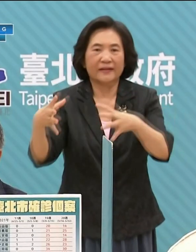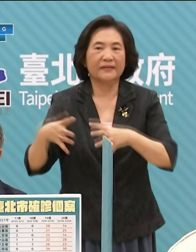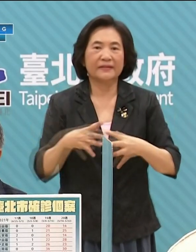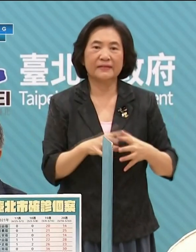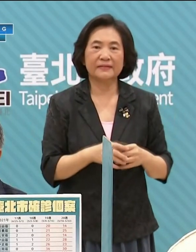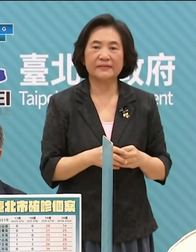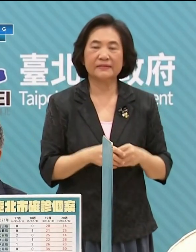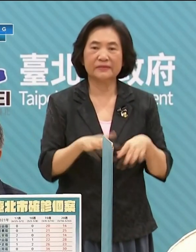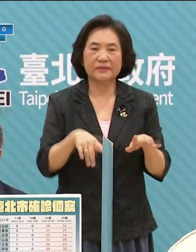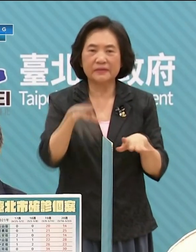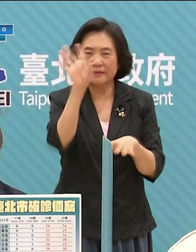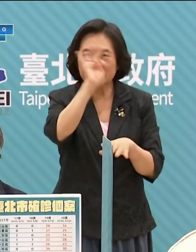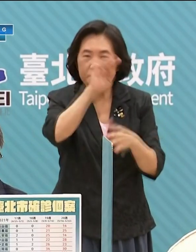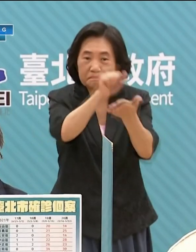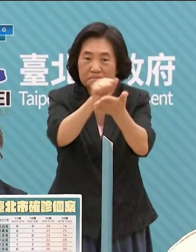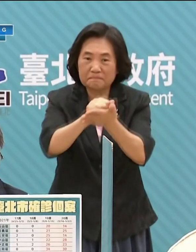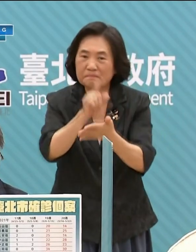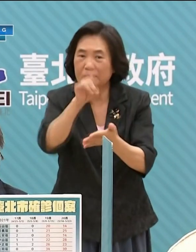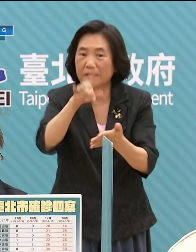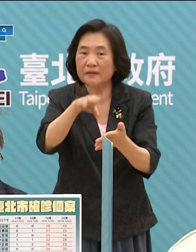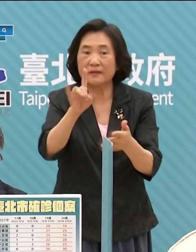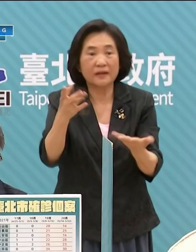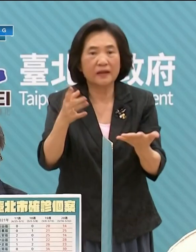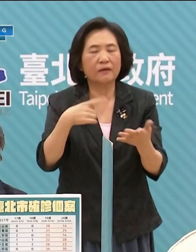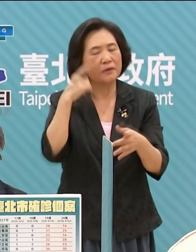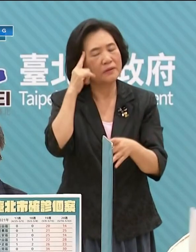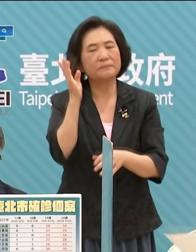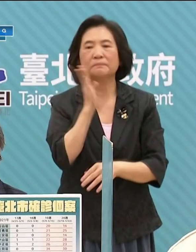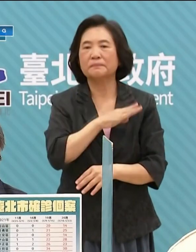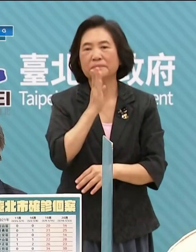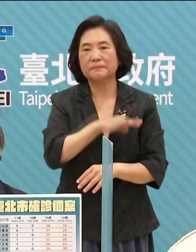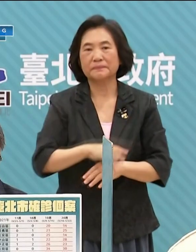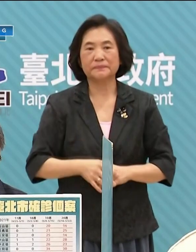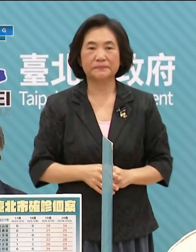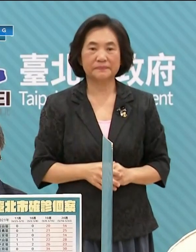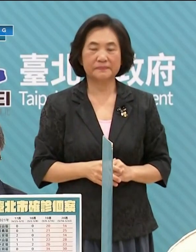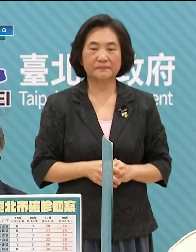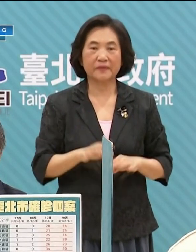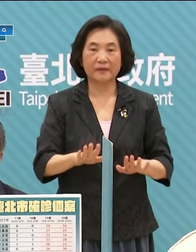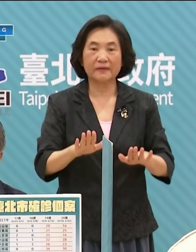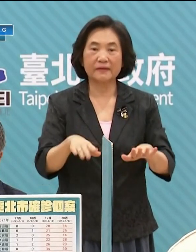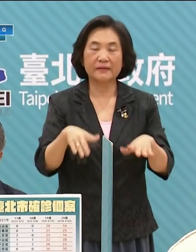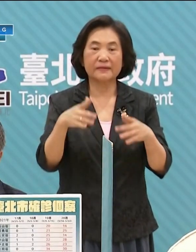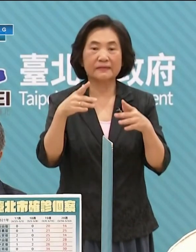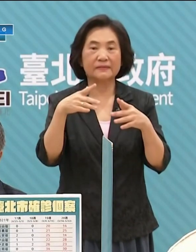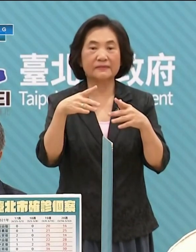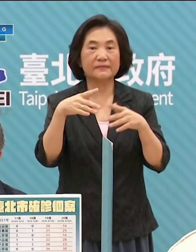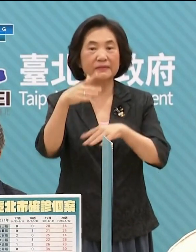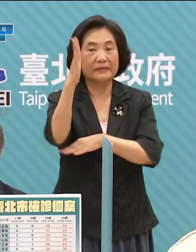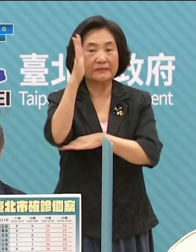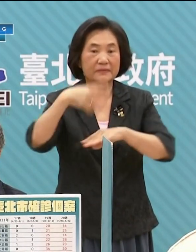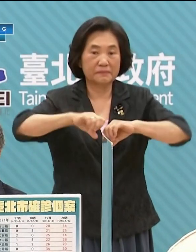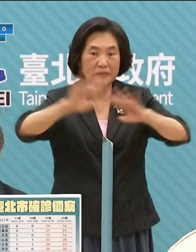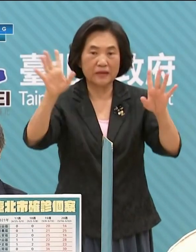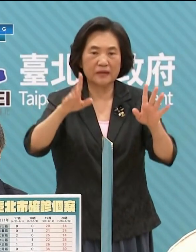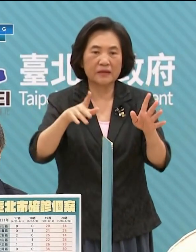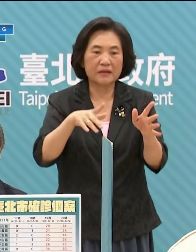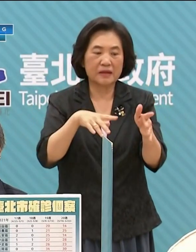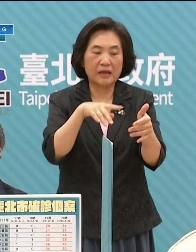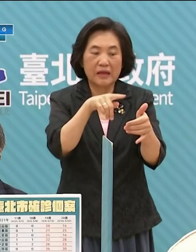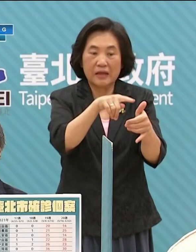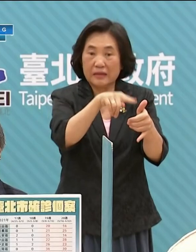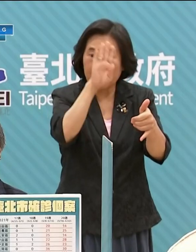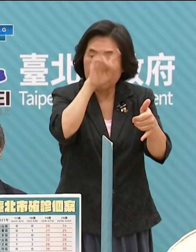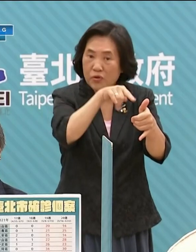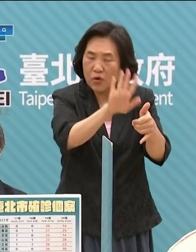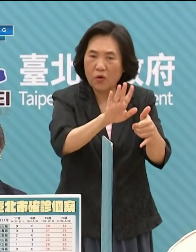那个疫调的足迹已经没有意义。所以大家觉得在现阶段，你知道哈，政府再去公布足迹的哈，或者说公